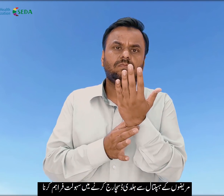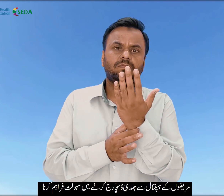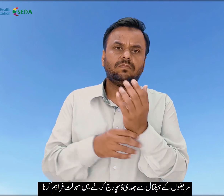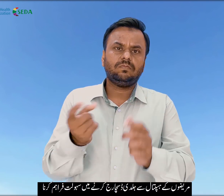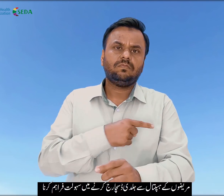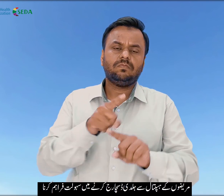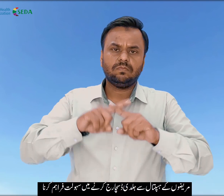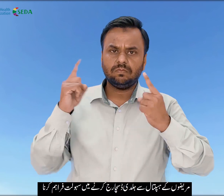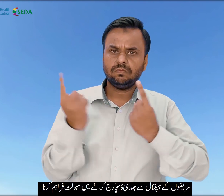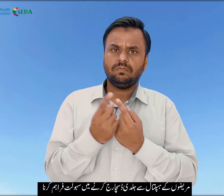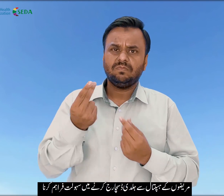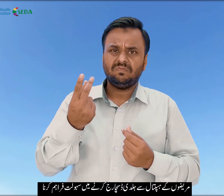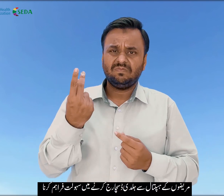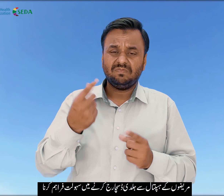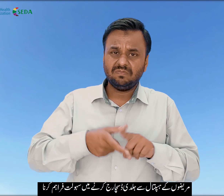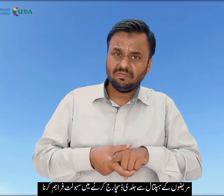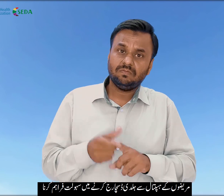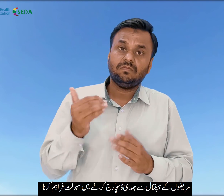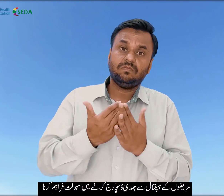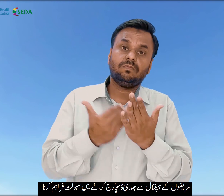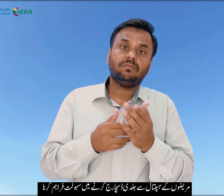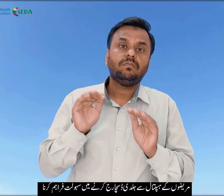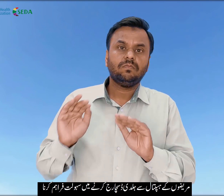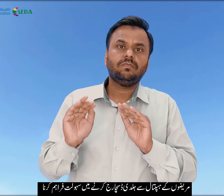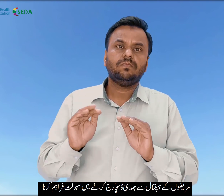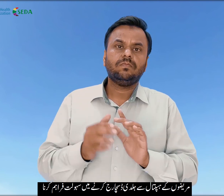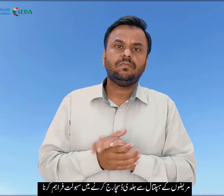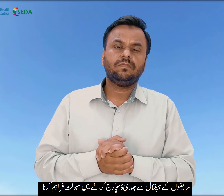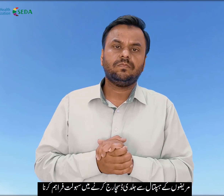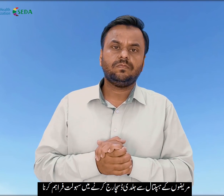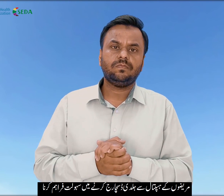مریضوں کے ہسپتال سے جلدی ڈسچارج کرنے میں سہولت فراہم کرنا۔